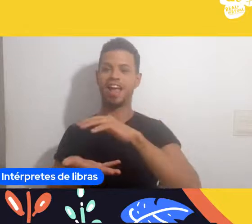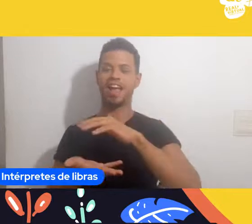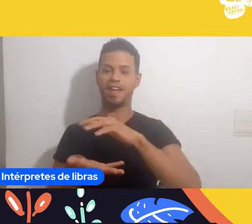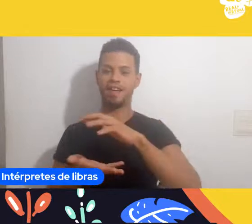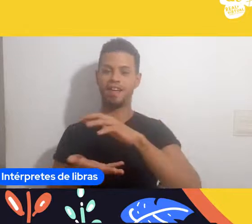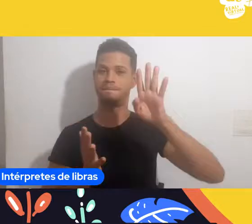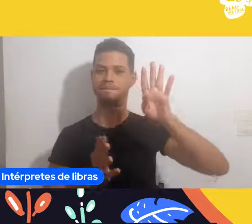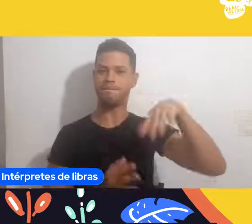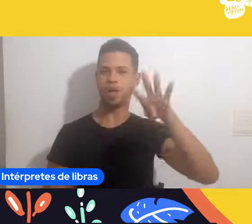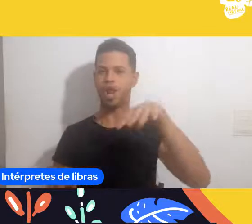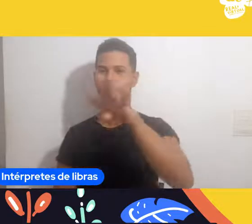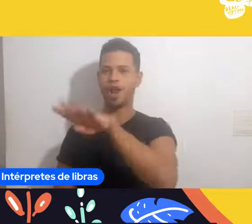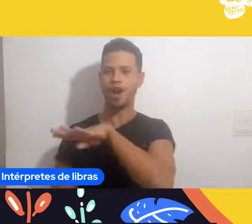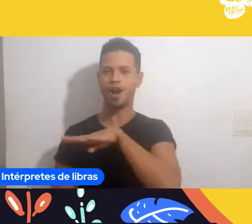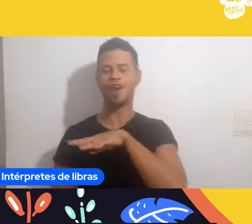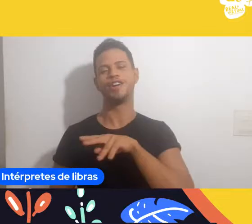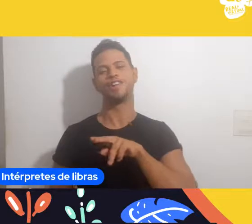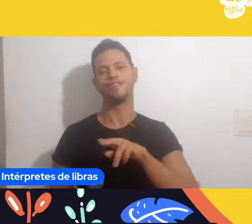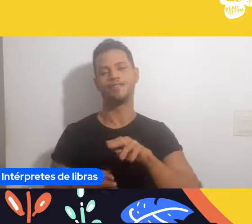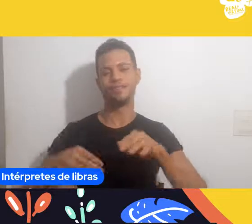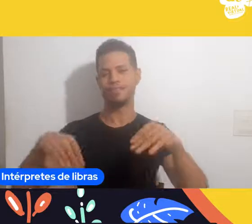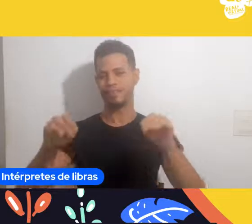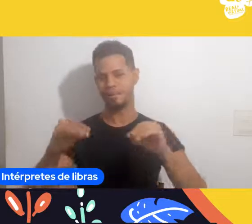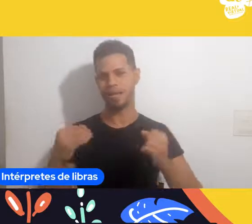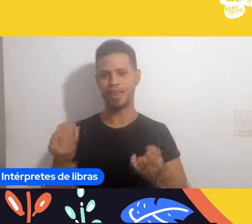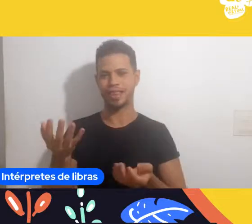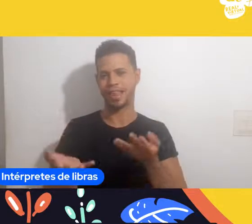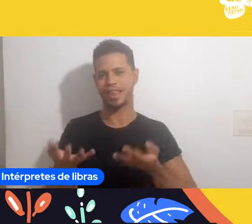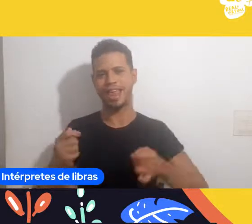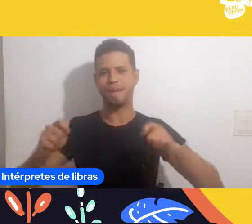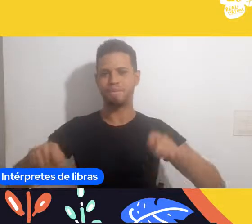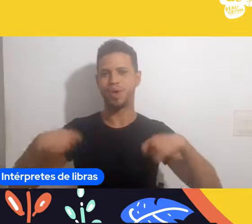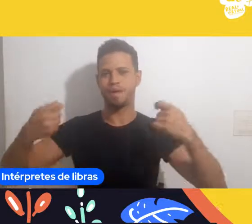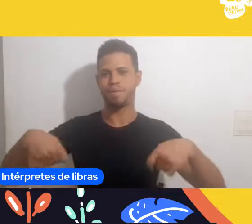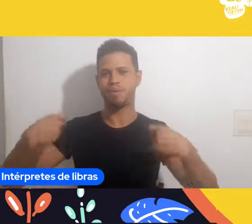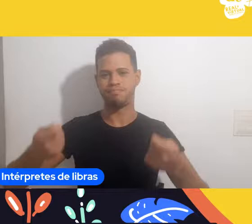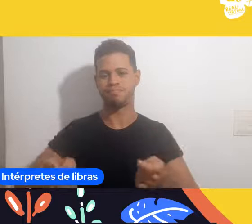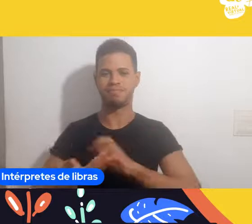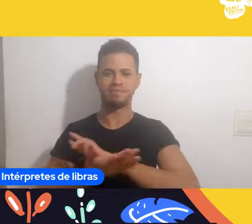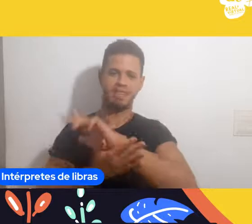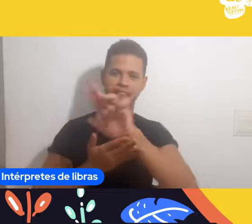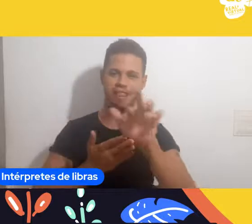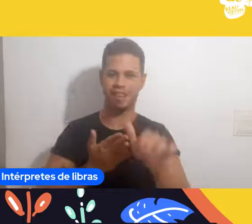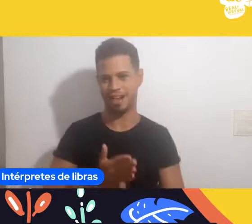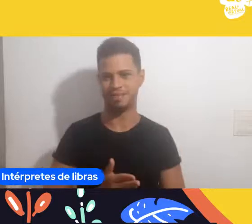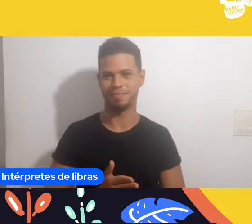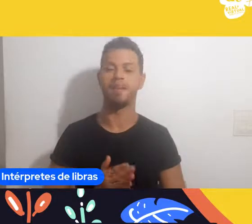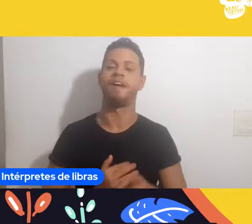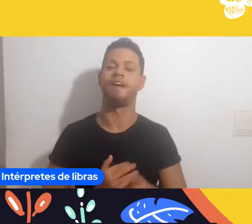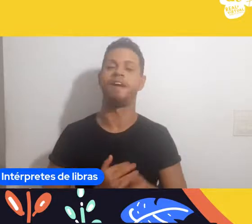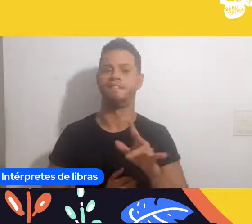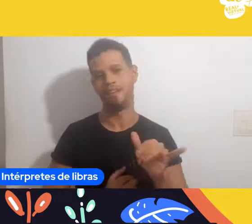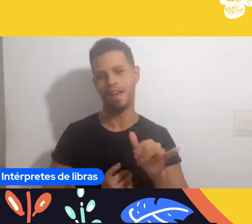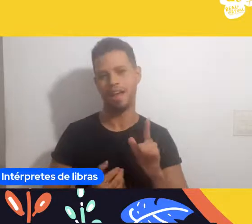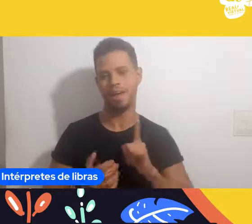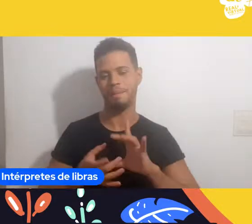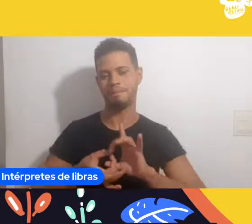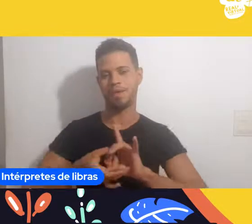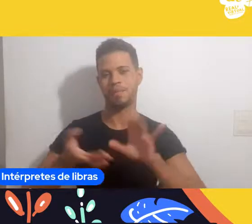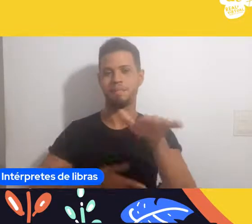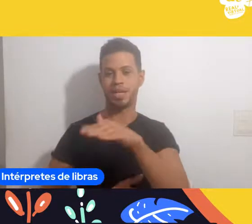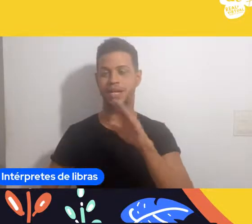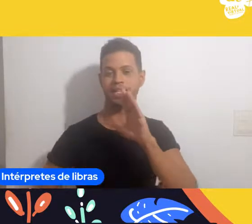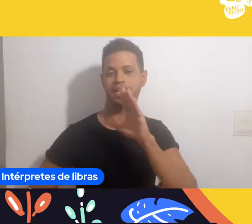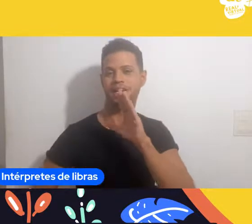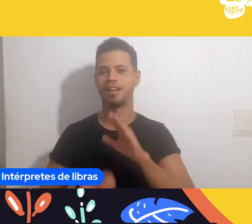espanadores, tapetes sensoriais, cordas, elementos onde vai permitir a criança criar,